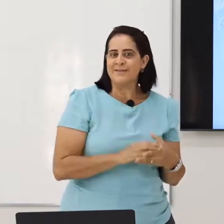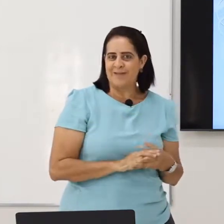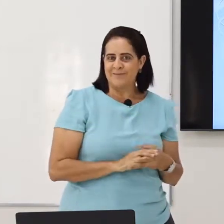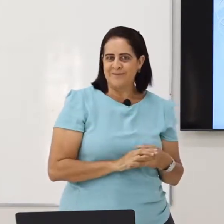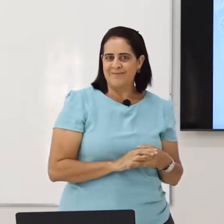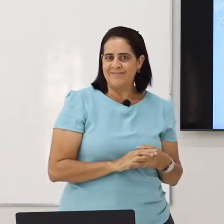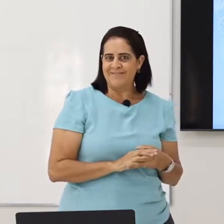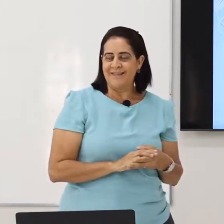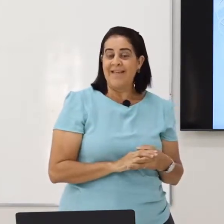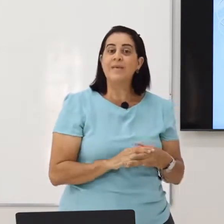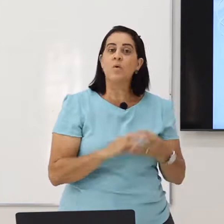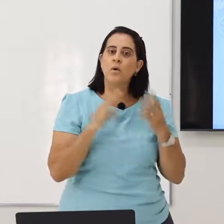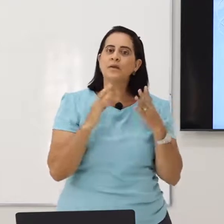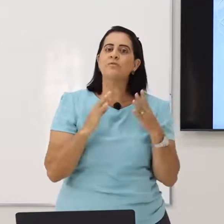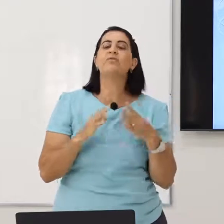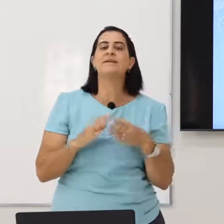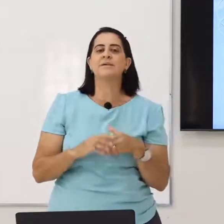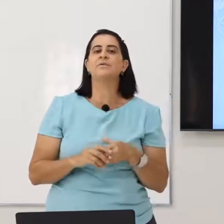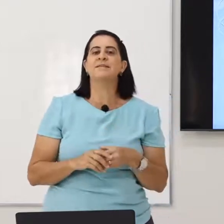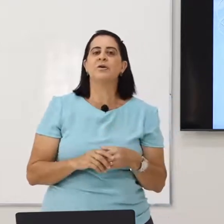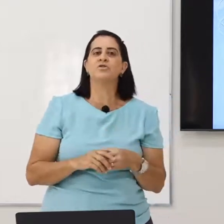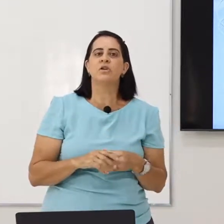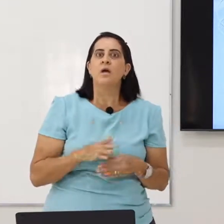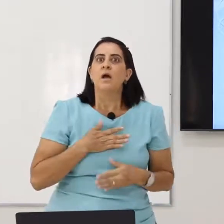assustado. Então, quando eu vou fazer o sinal de